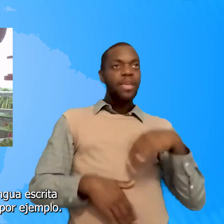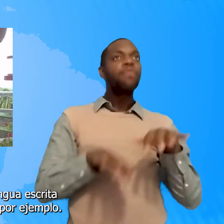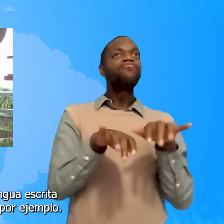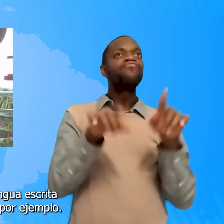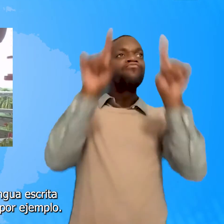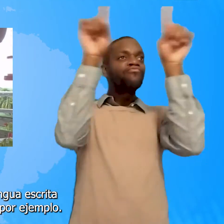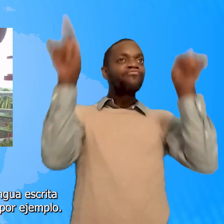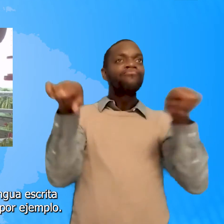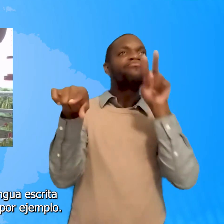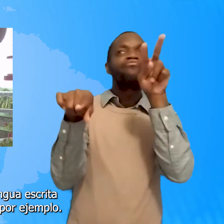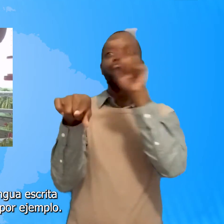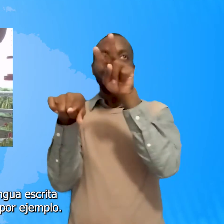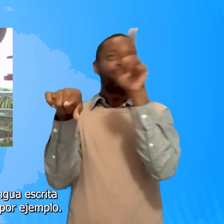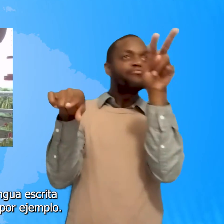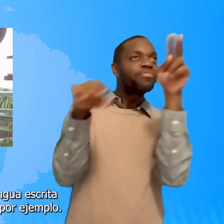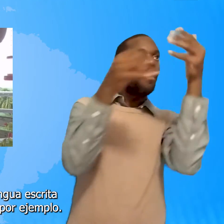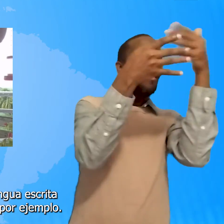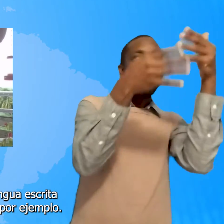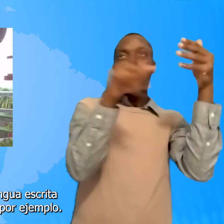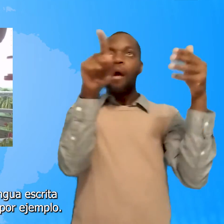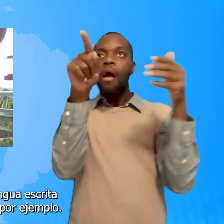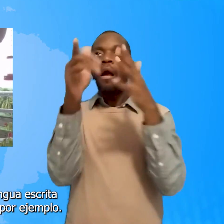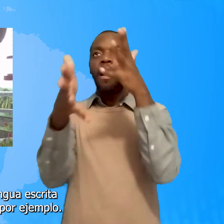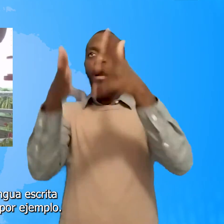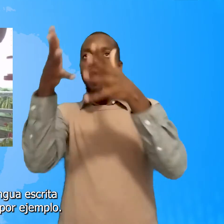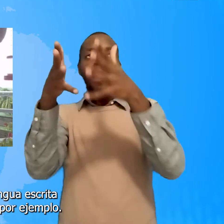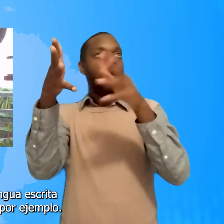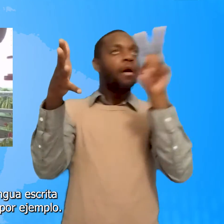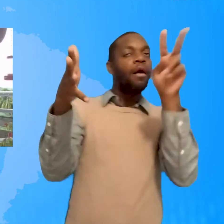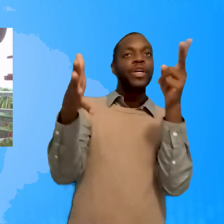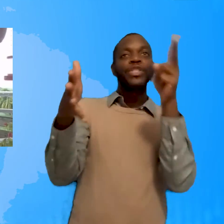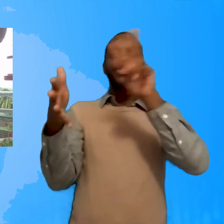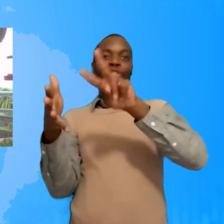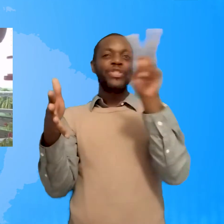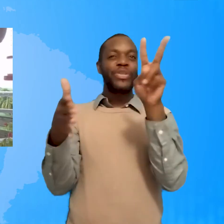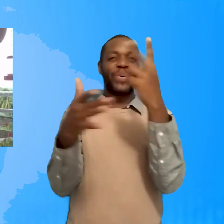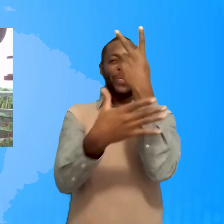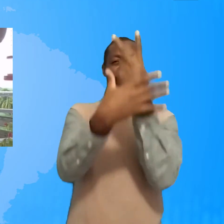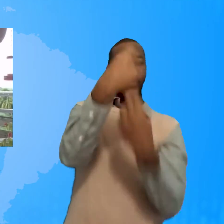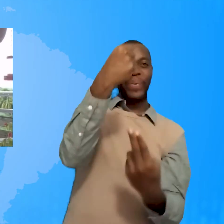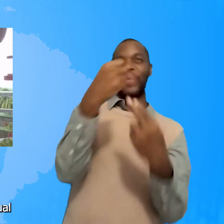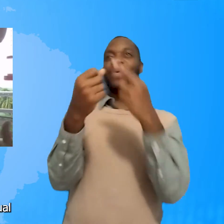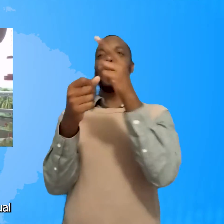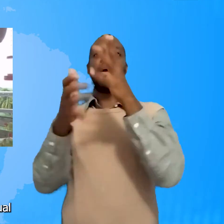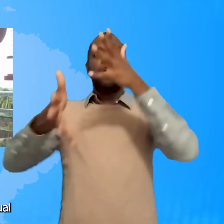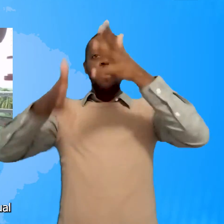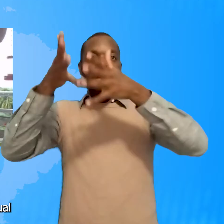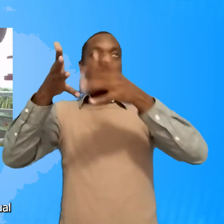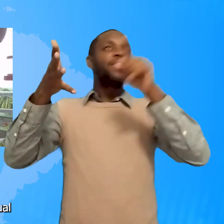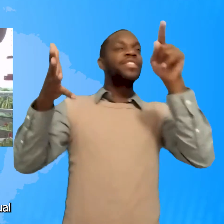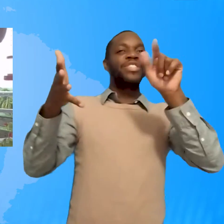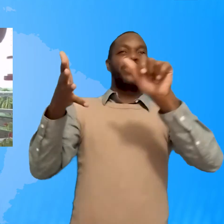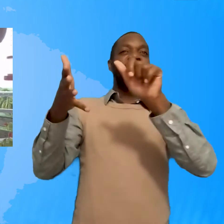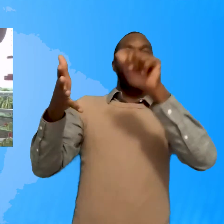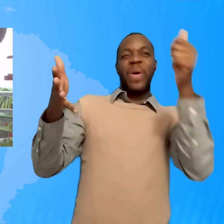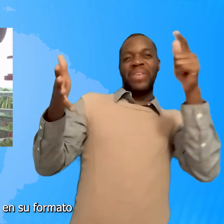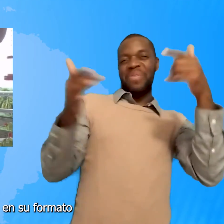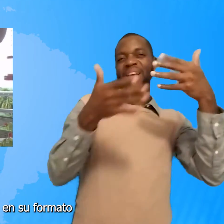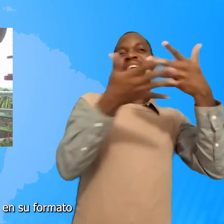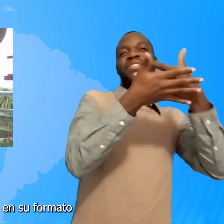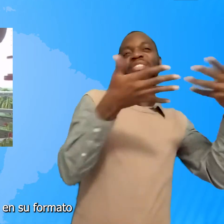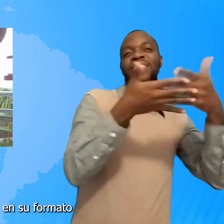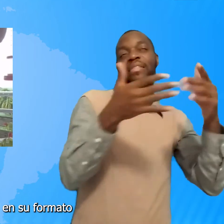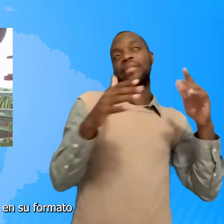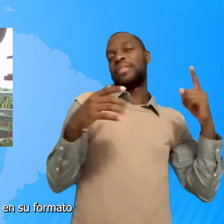el segundo lenguaje que es la lengua escrita del español, por ejemplo, ¿no? Igual